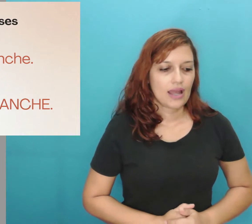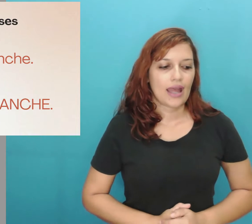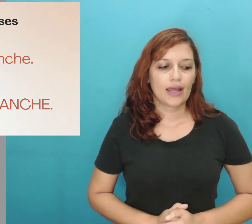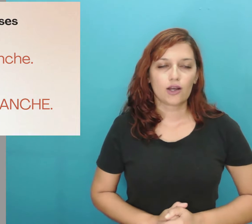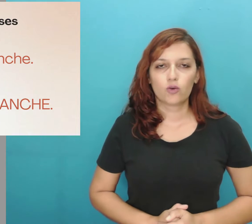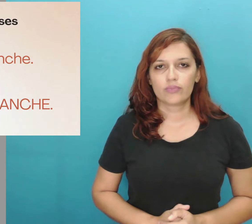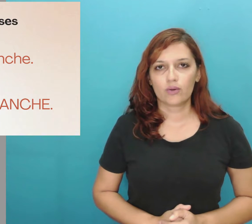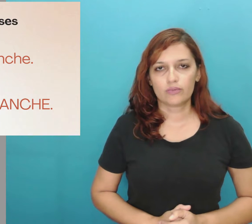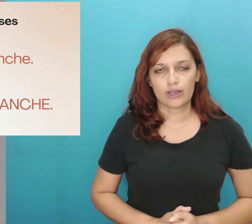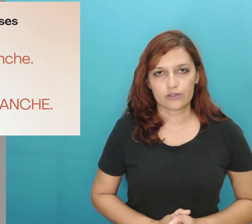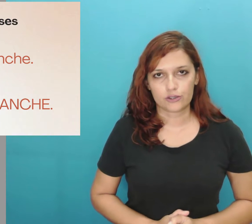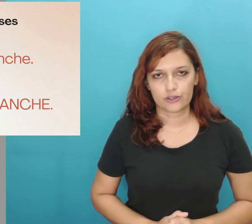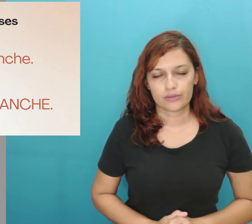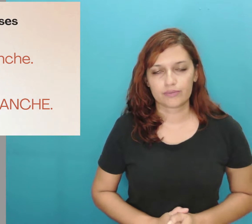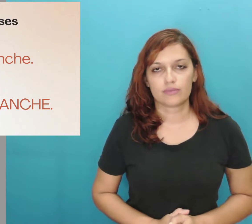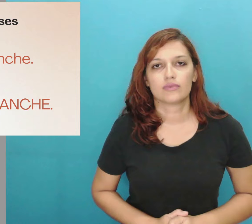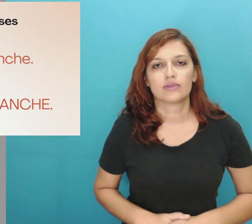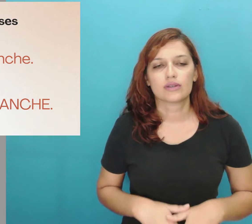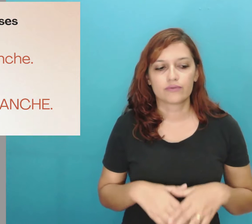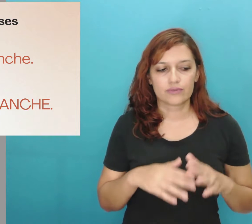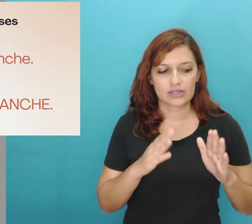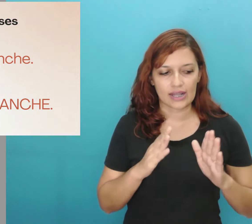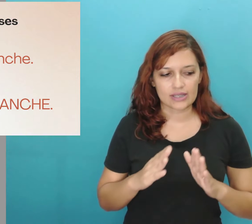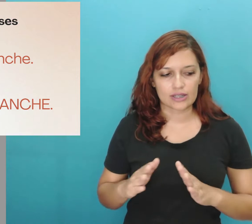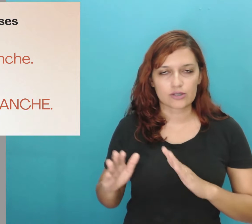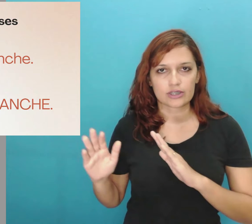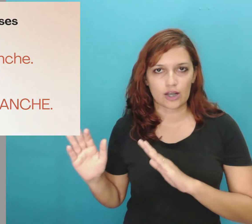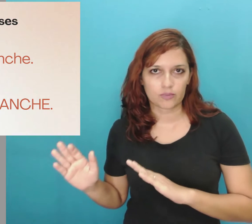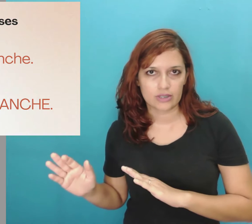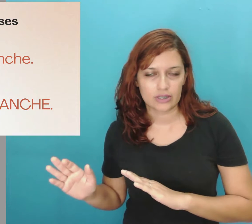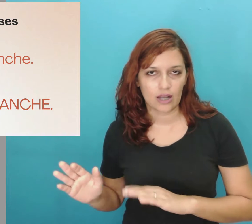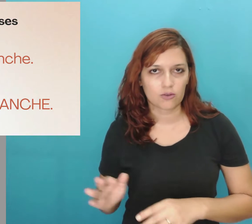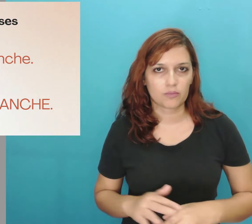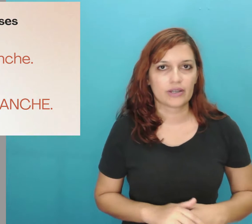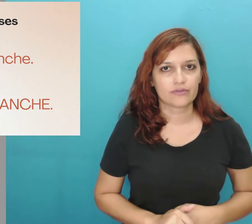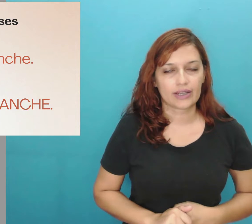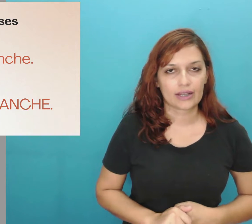Ela comprou um lanche. Sinalizando sinal por sinal, como é que ficaria?